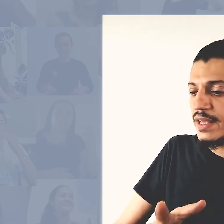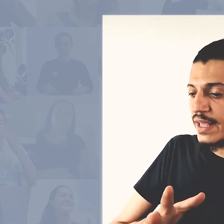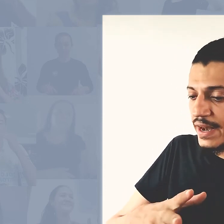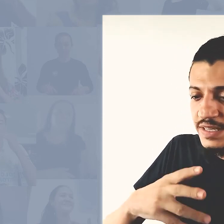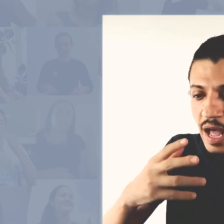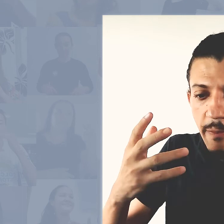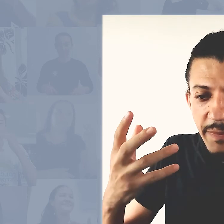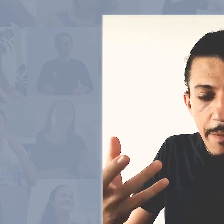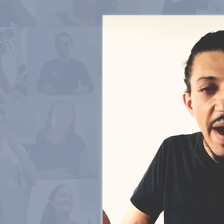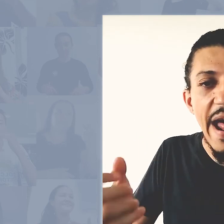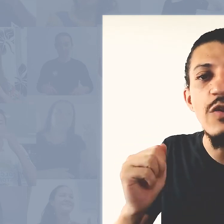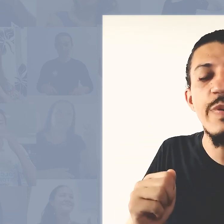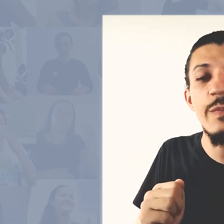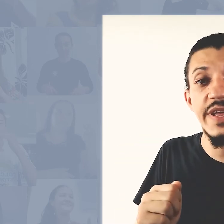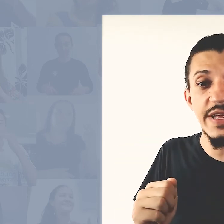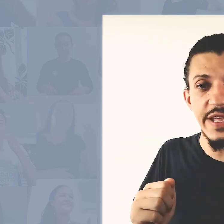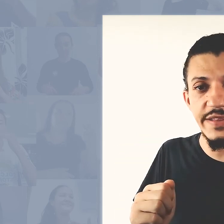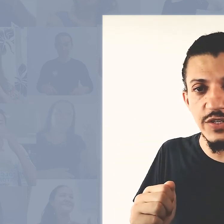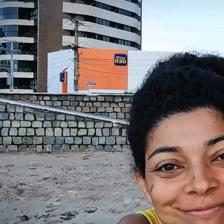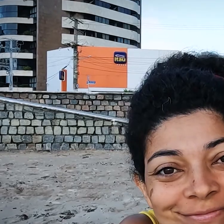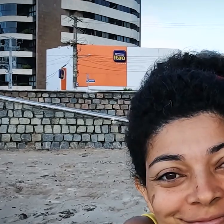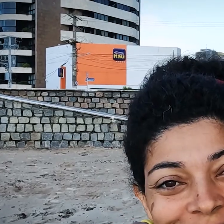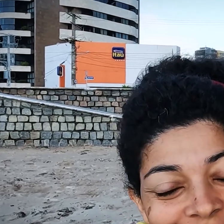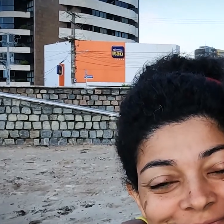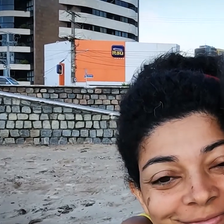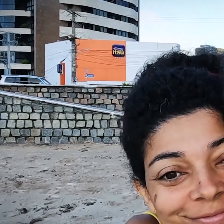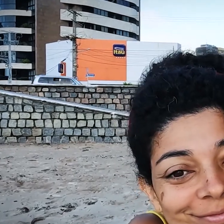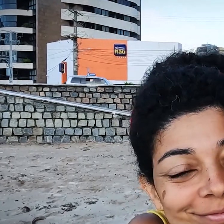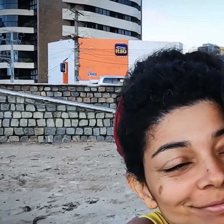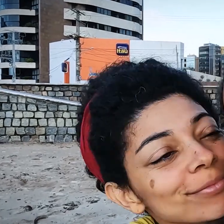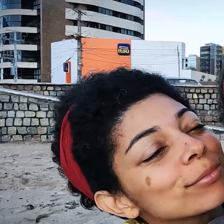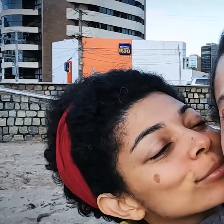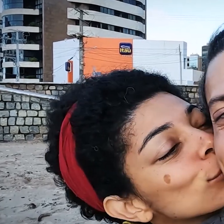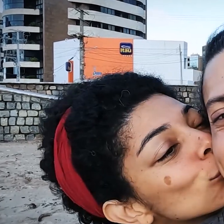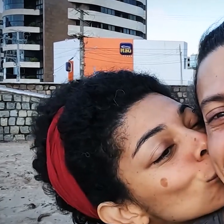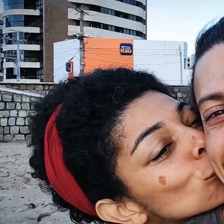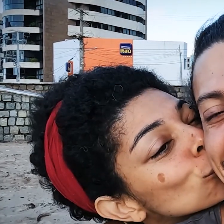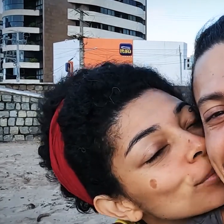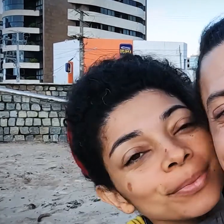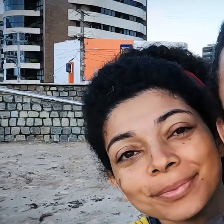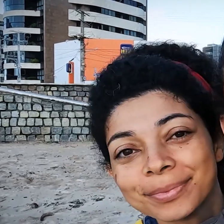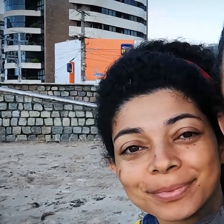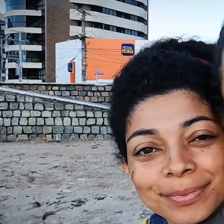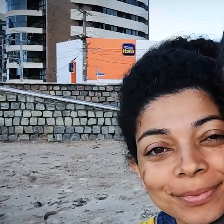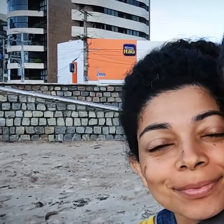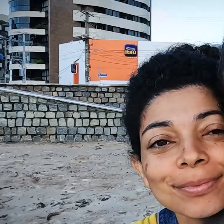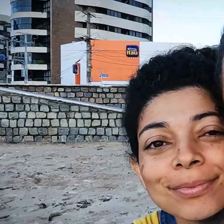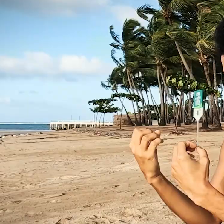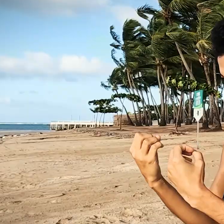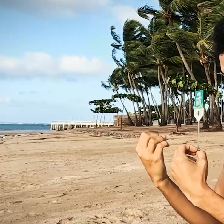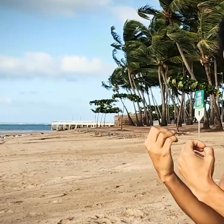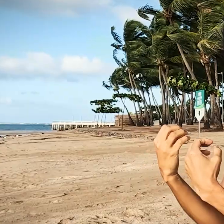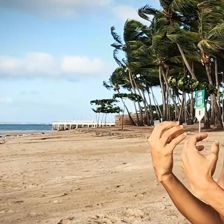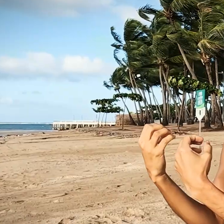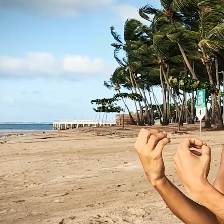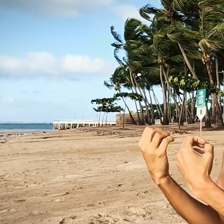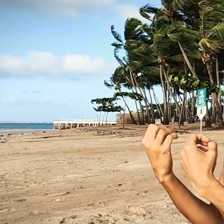quer estar preparado para poder atender surdos, eu tenho um convite especial para você. Eu e a Raquel, minha esposa que é surda, liberamos